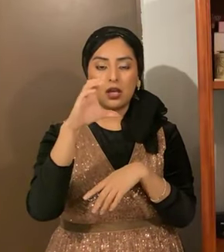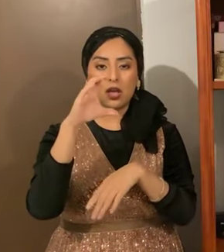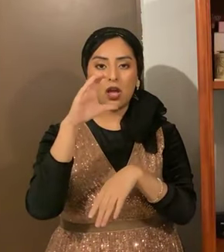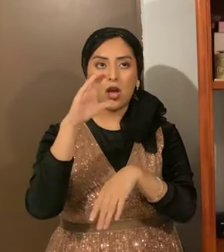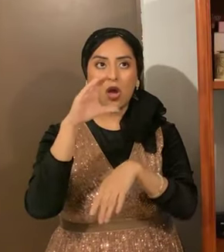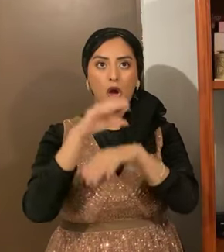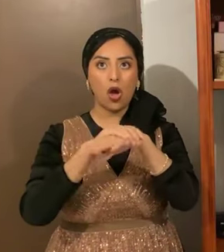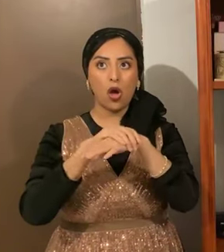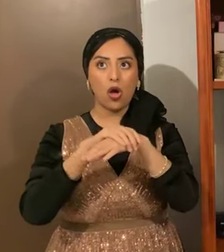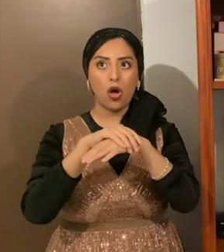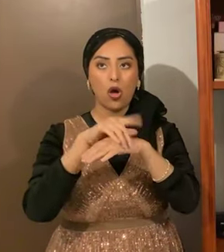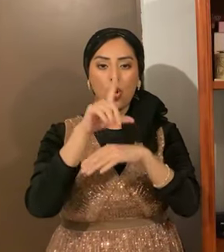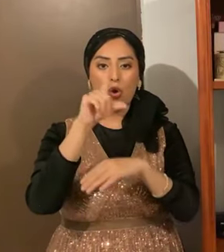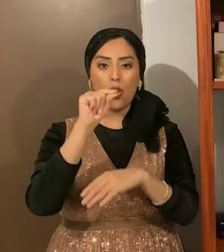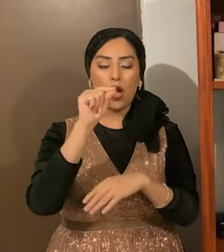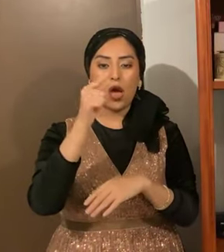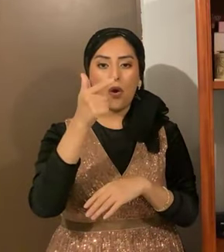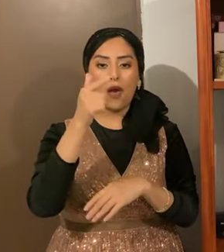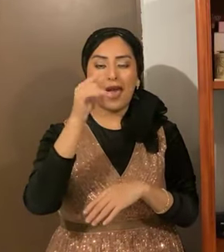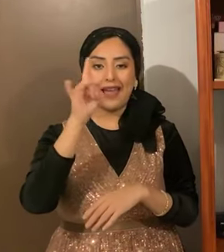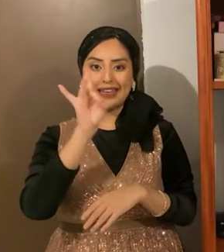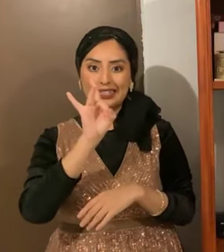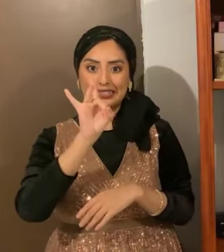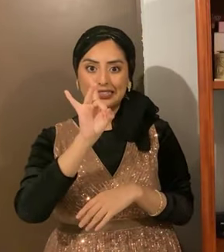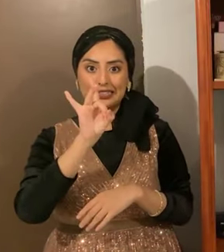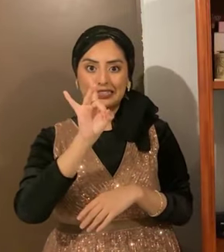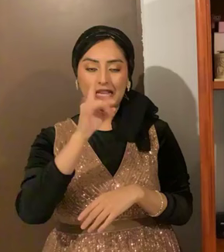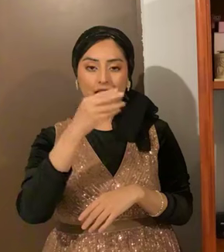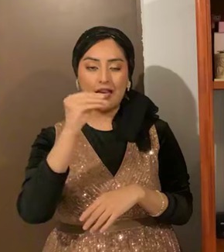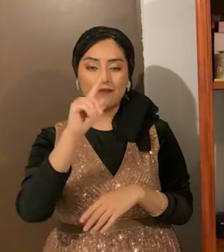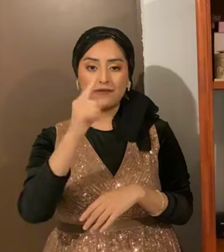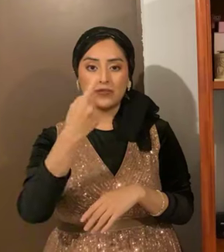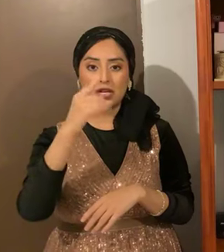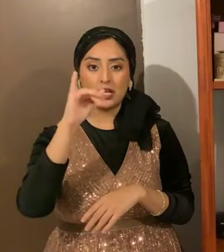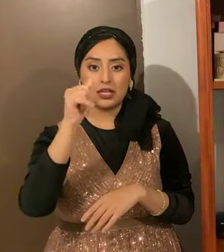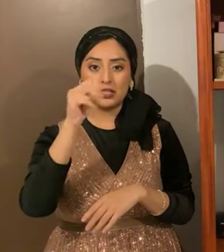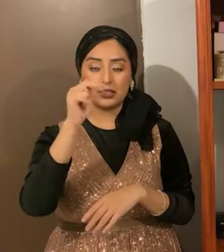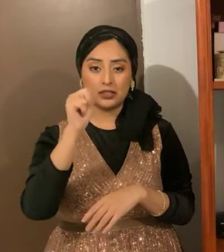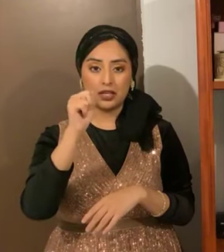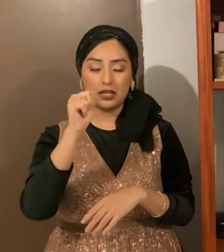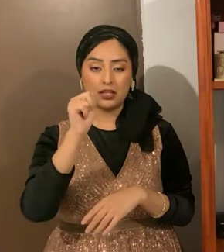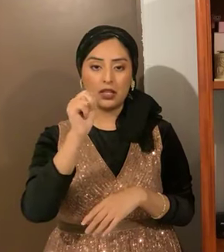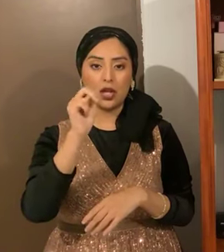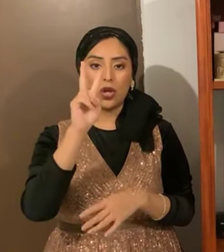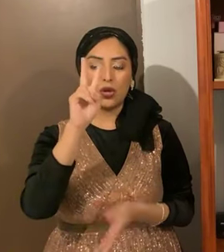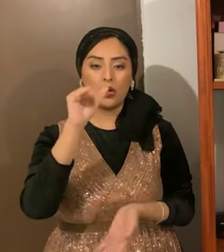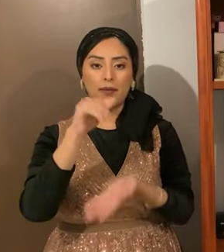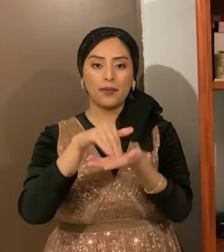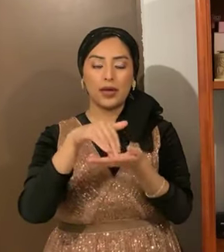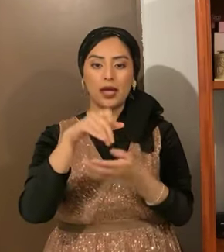2028 y el 1 de enero del 2029.